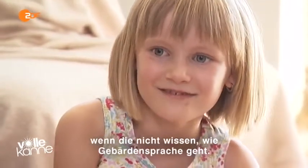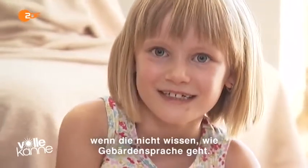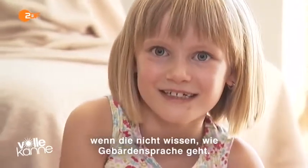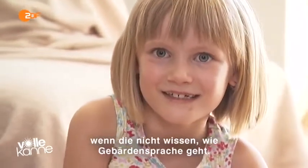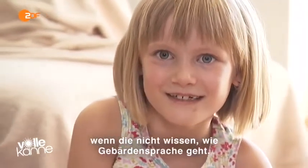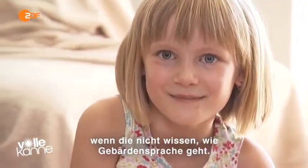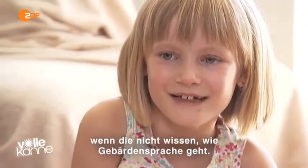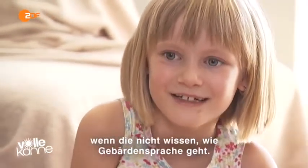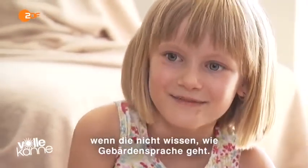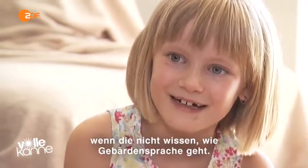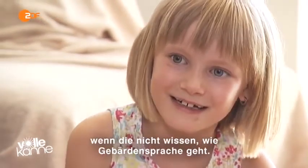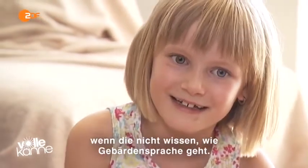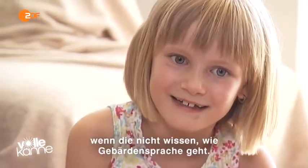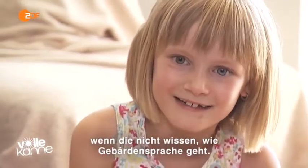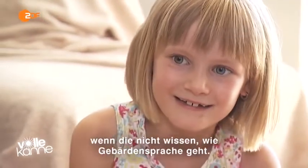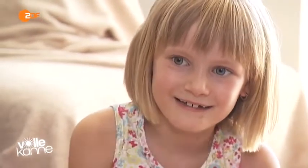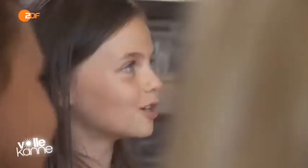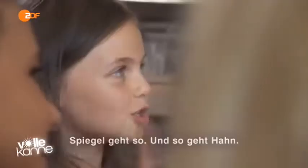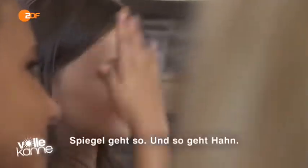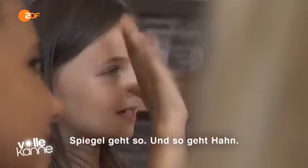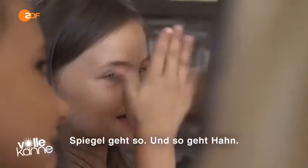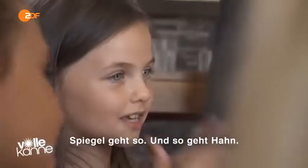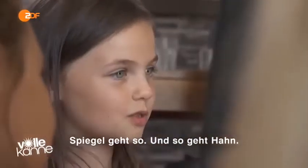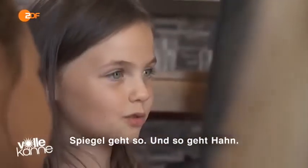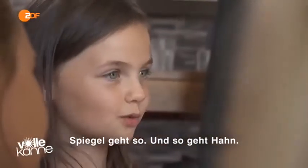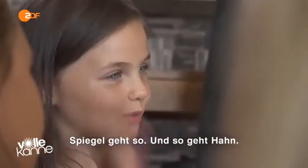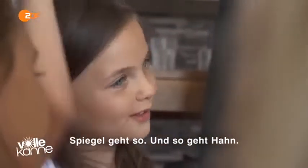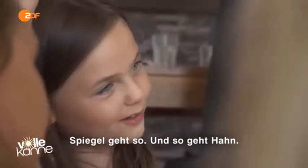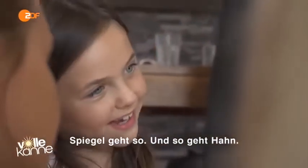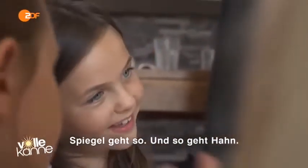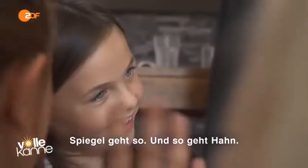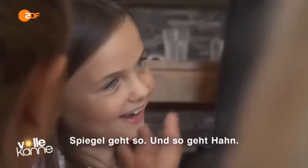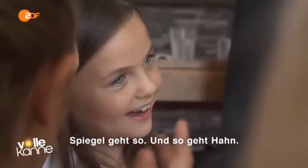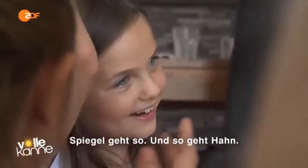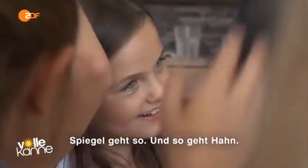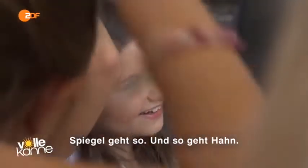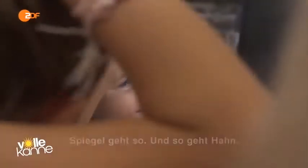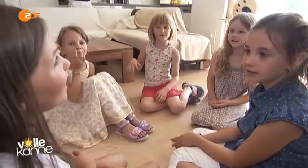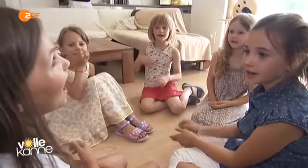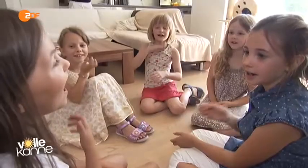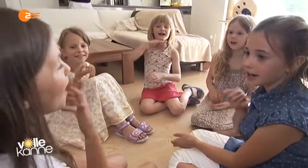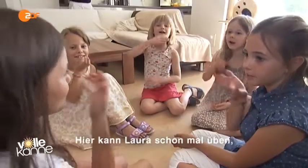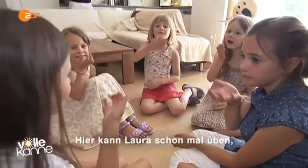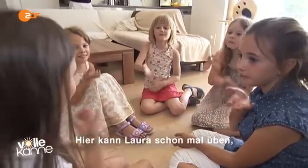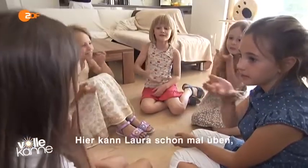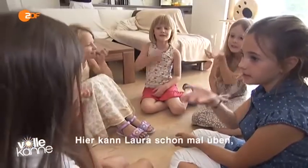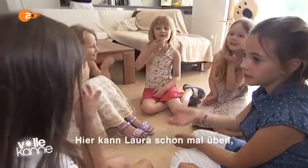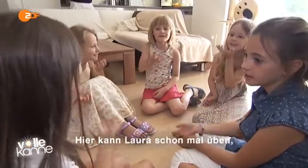wie Gebärdensprache geht. Spiegel geht so und so getan. Hier kann Laura schon